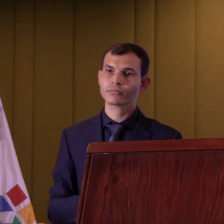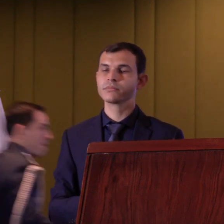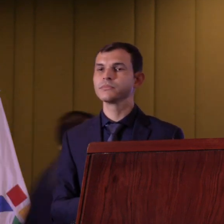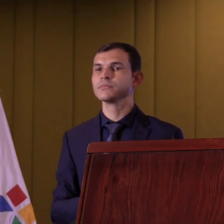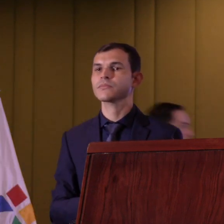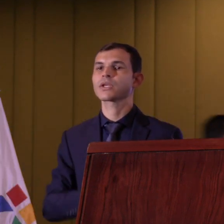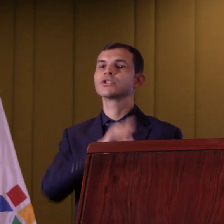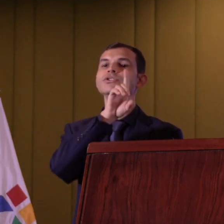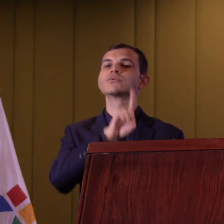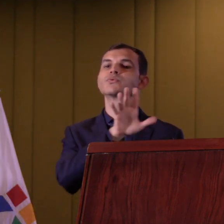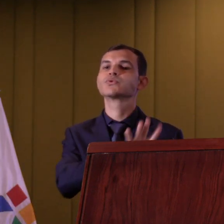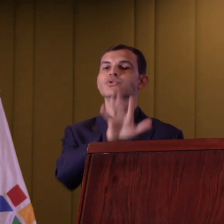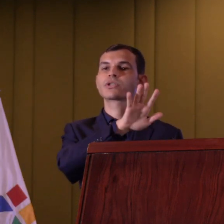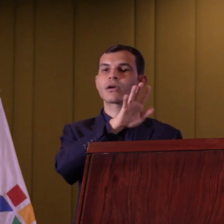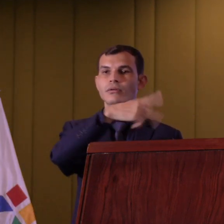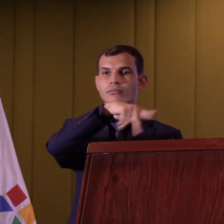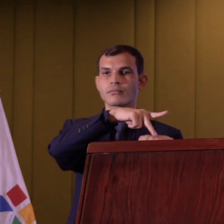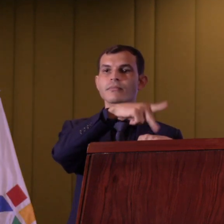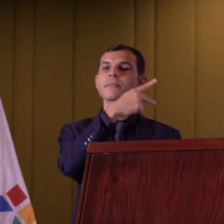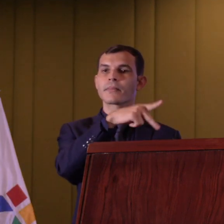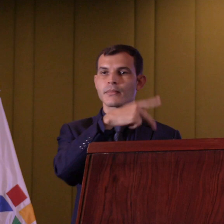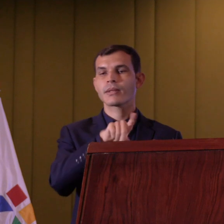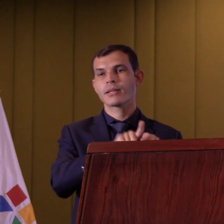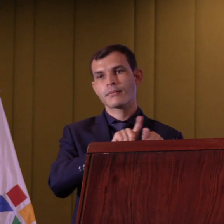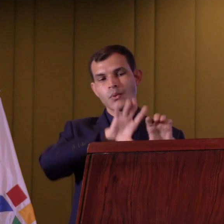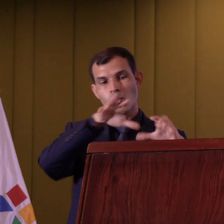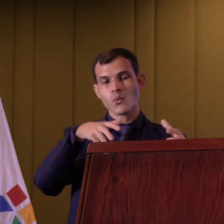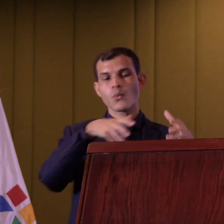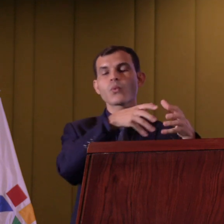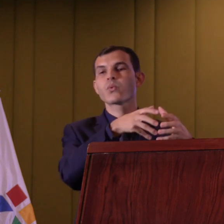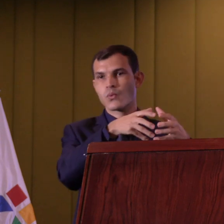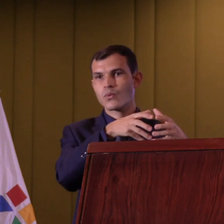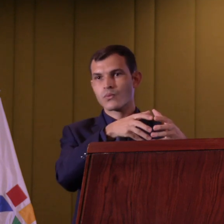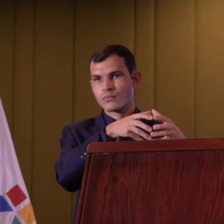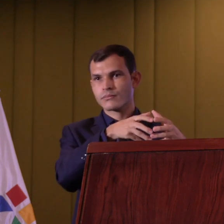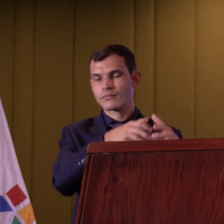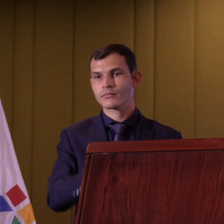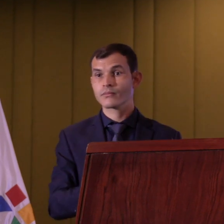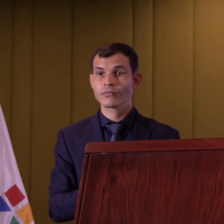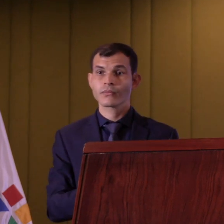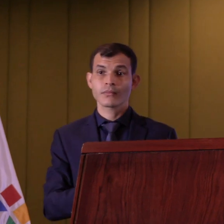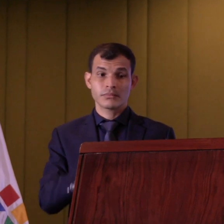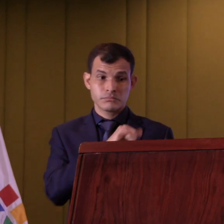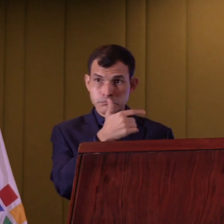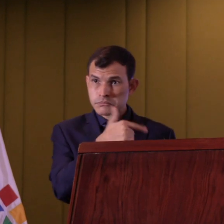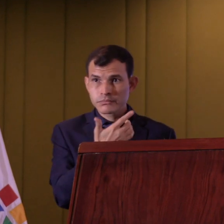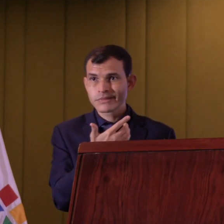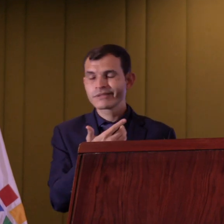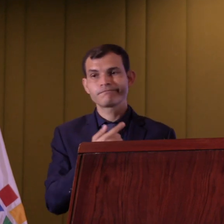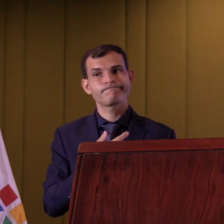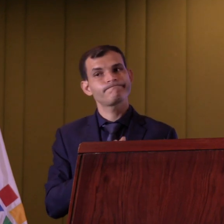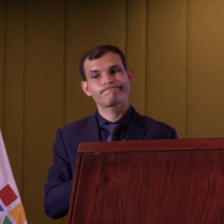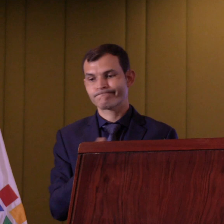diretor-geral paraguaio, assim como a equipe da margem direita, sem os quais inexistiriam os excelentes resultados desse